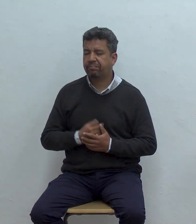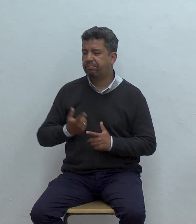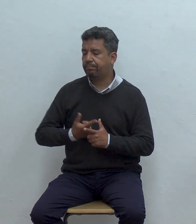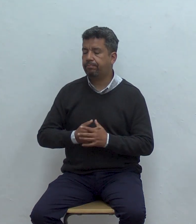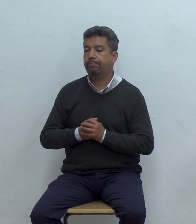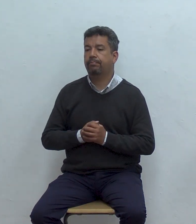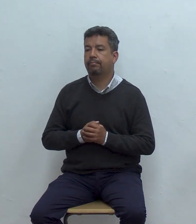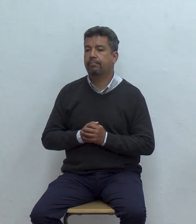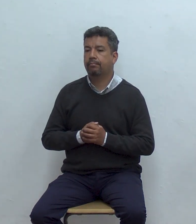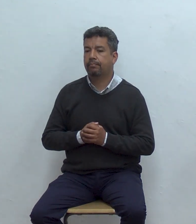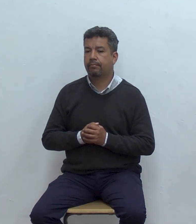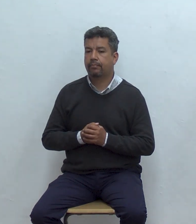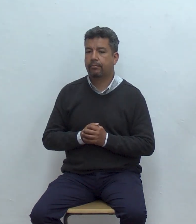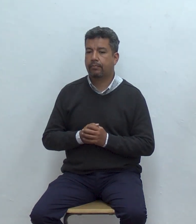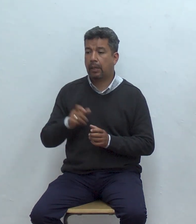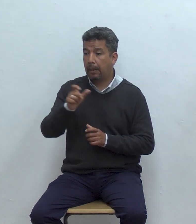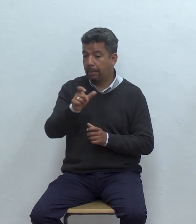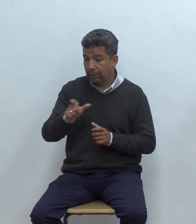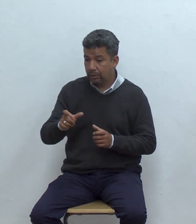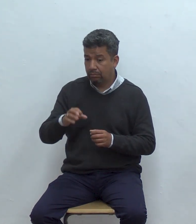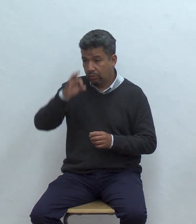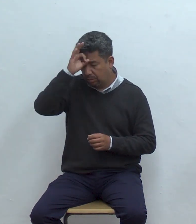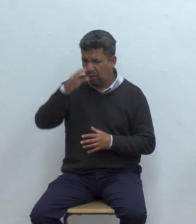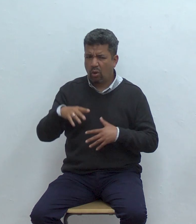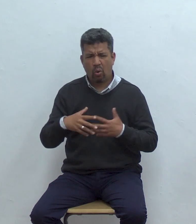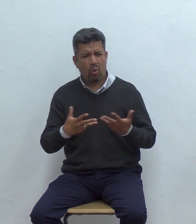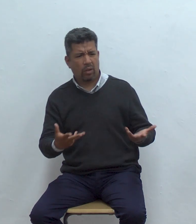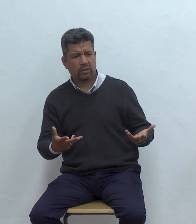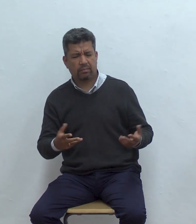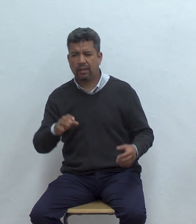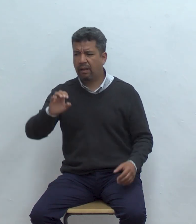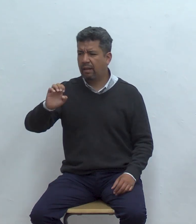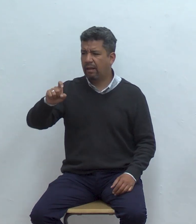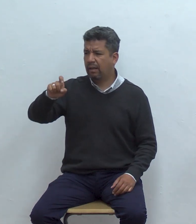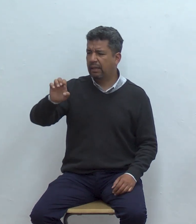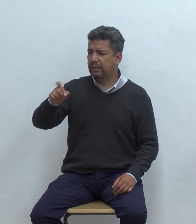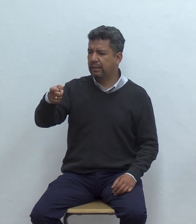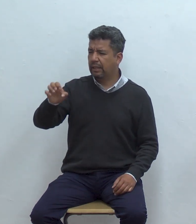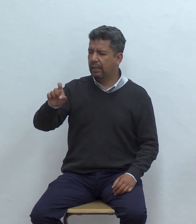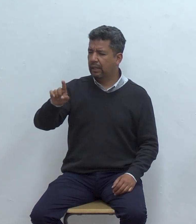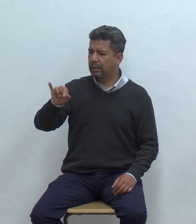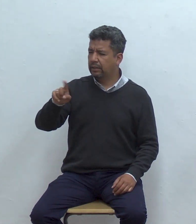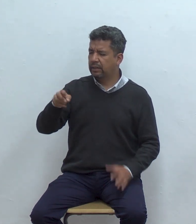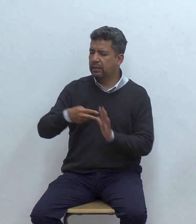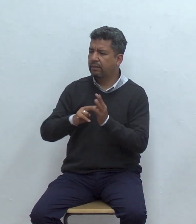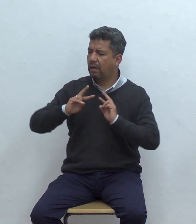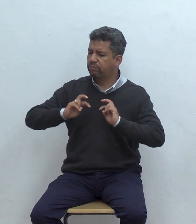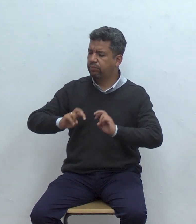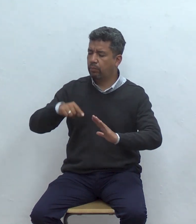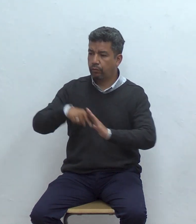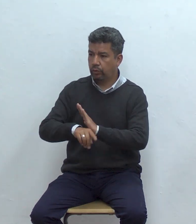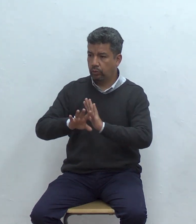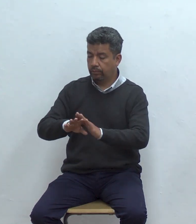Entonces, gente que entonces dijeron, ¿cómo así que exégesis? ¿Cómo así que exégesis? Lea, por